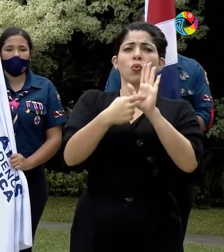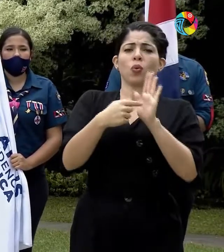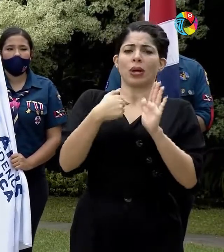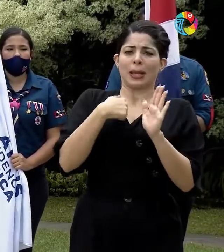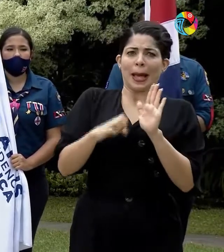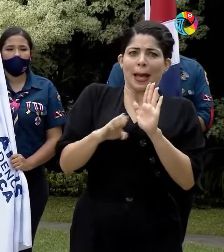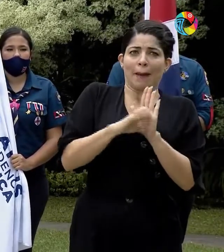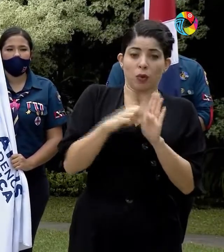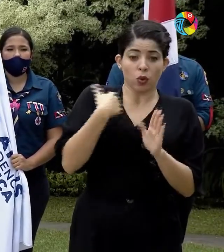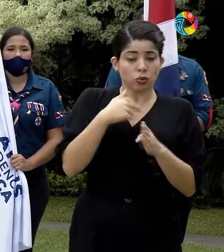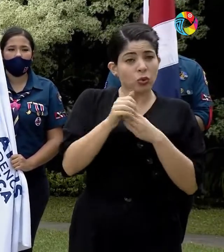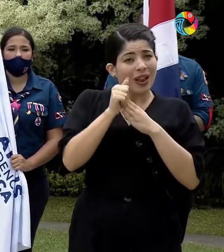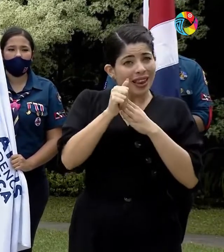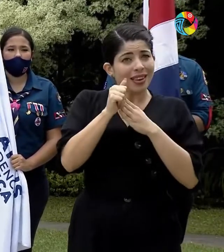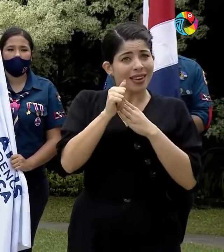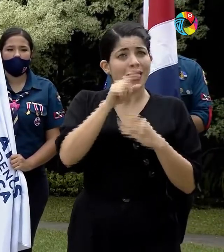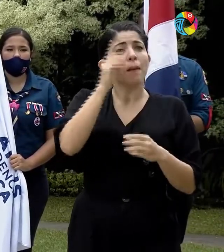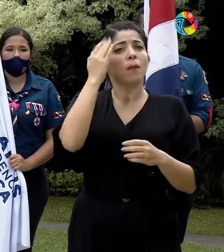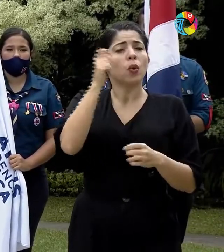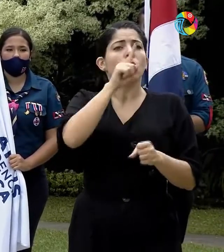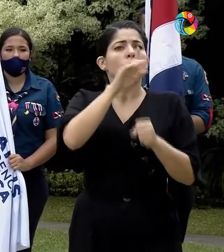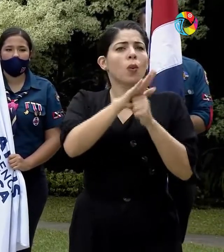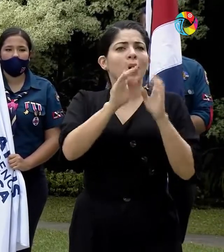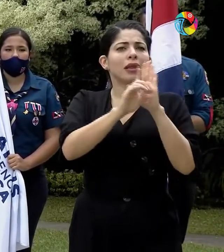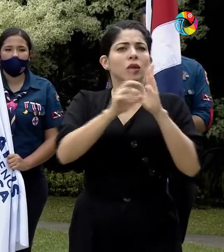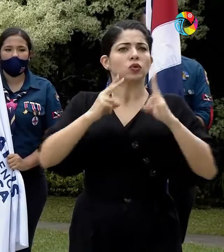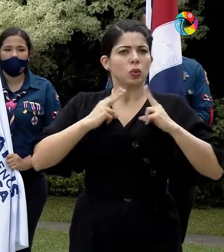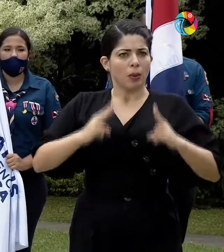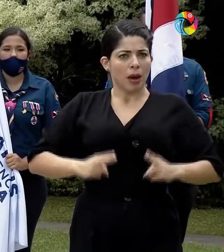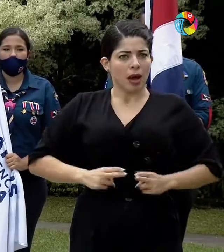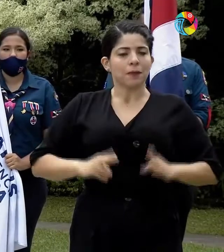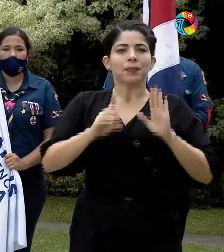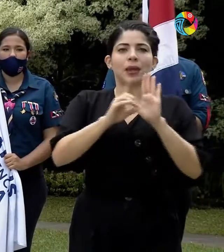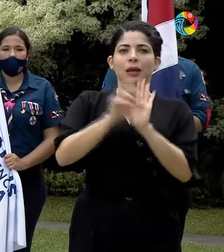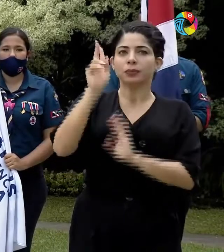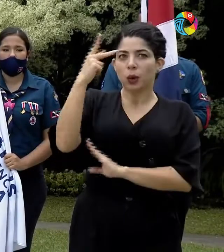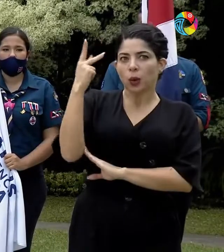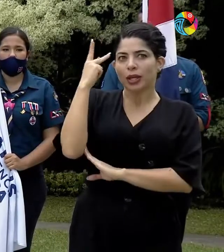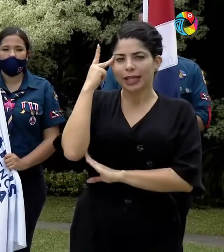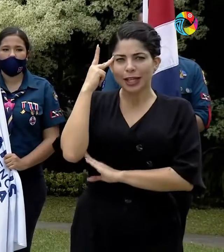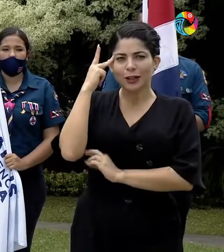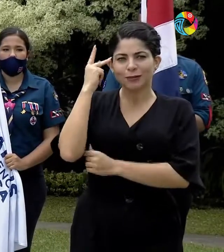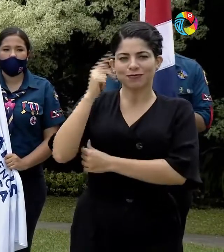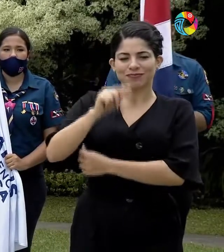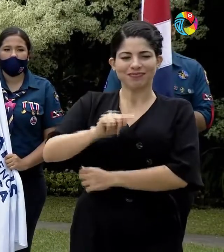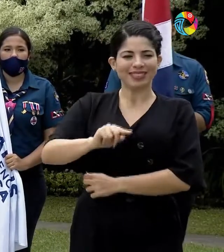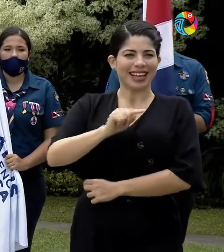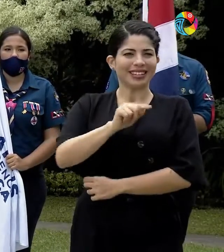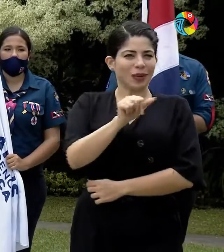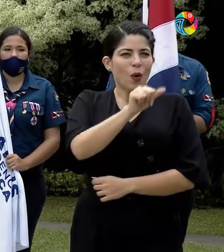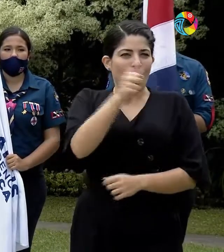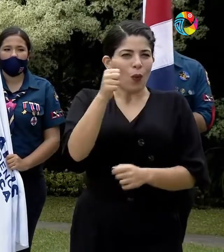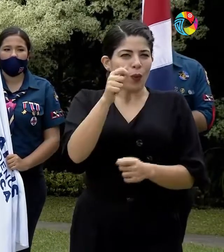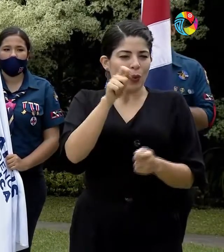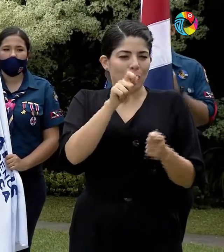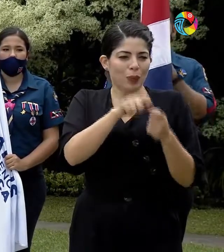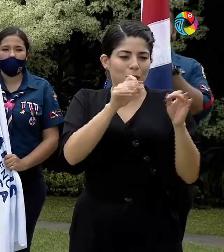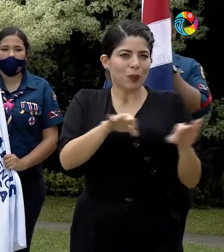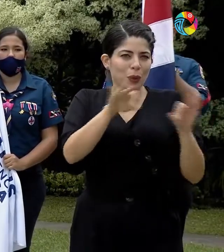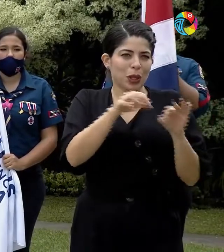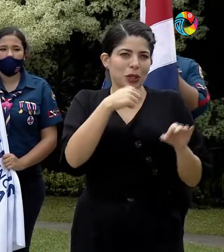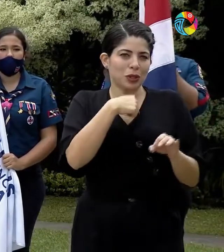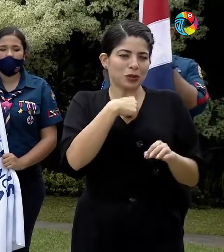el cumplimiento de los derechos humanos. En los derechos políticos, ese es otro hito que también